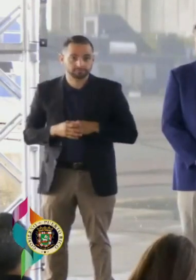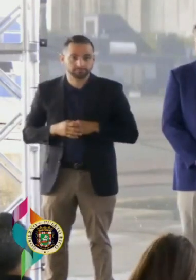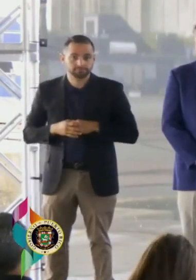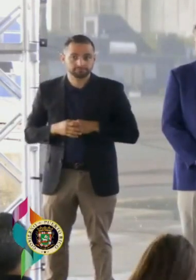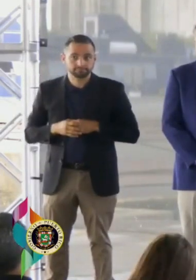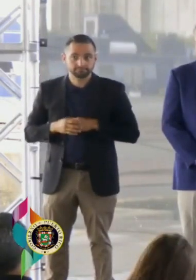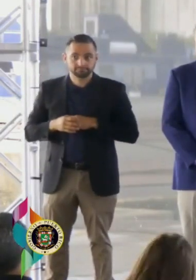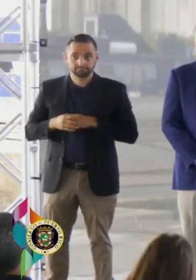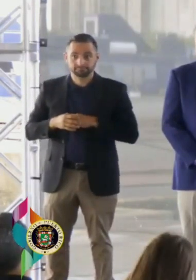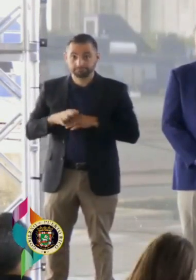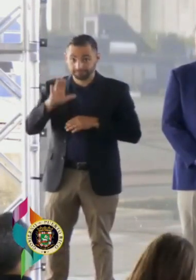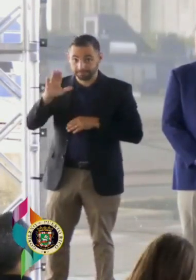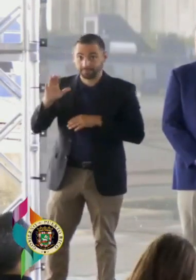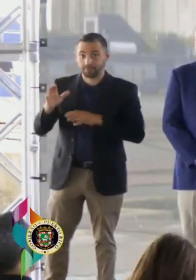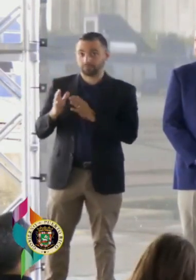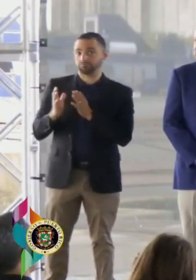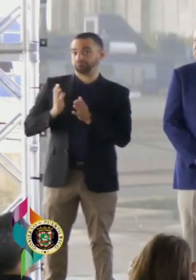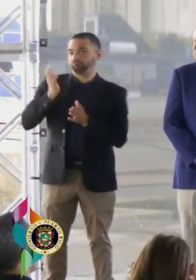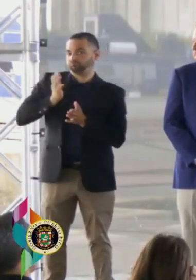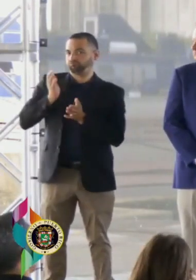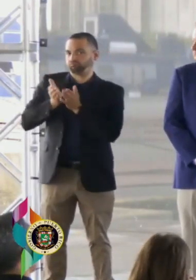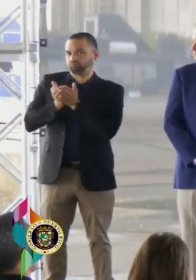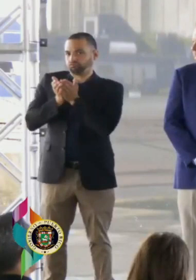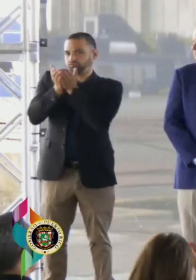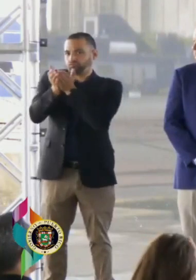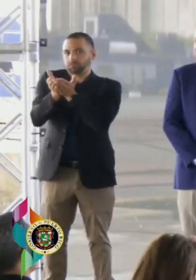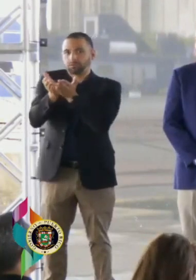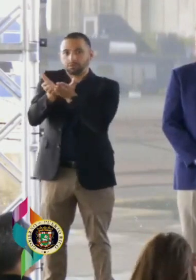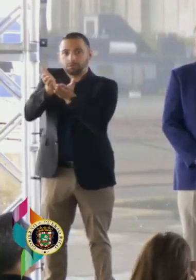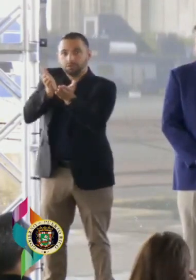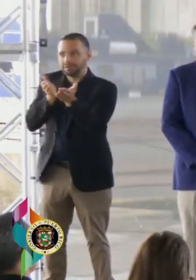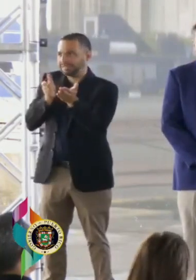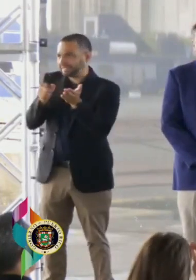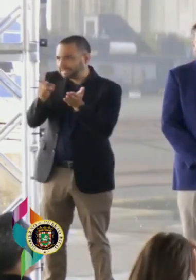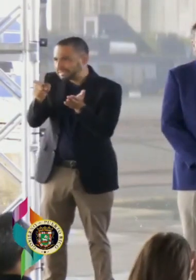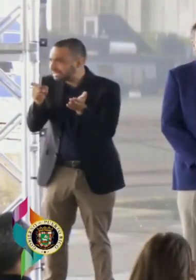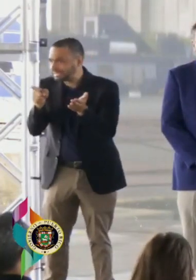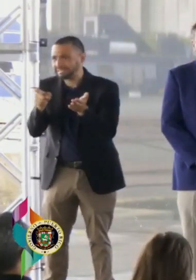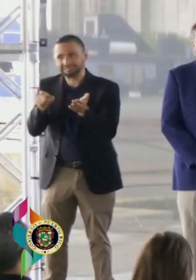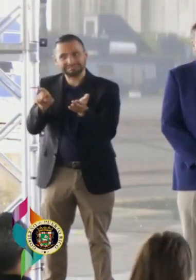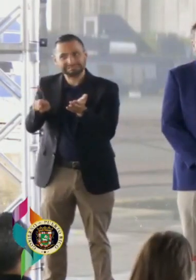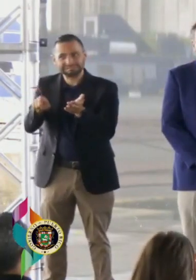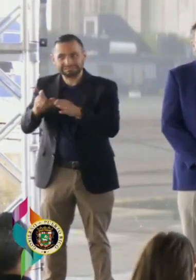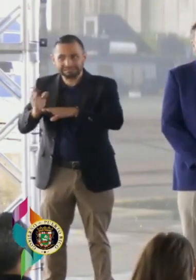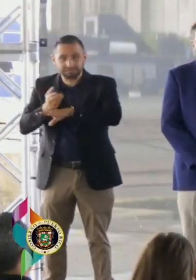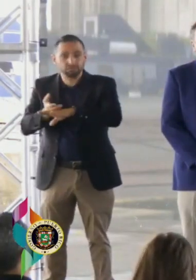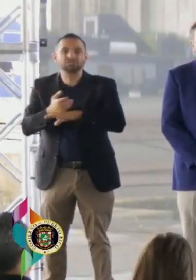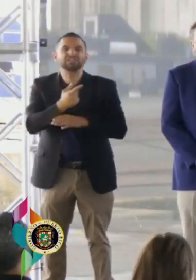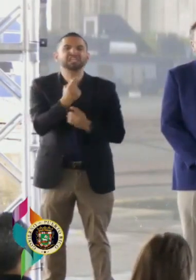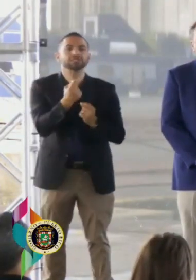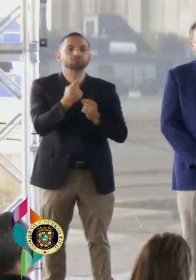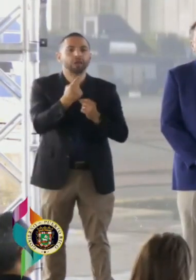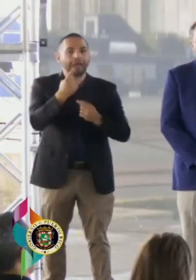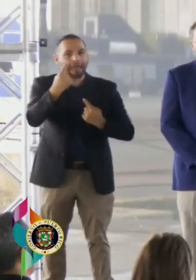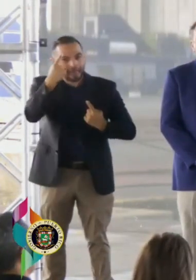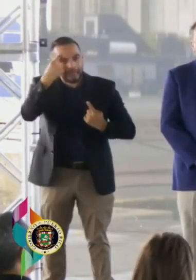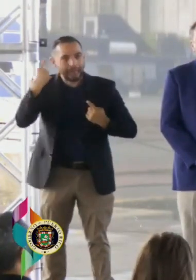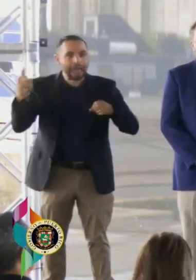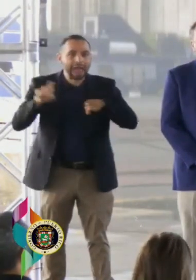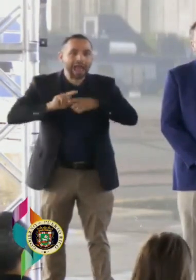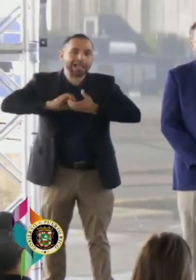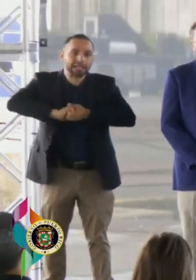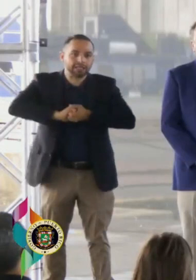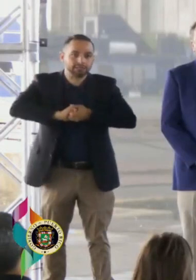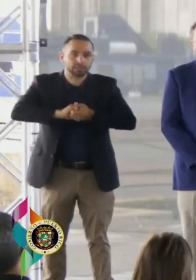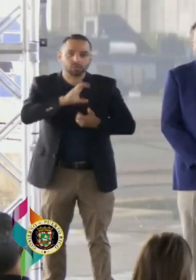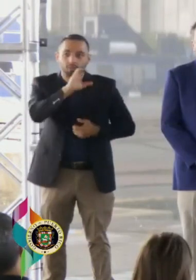eso fue los mues de crucero que estaban en una preocupante condición estructural y el gobernador fue valiente impulsó una alianza público-privada otros ejemplo son el área de la